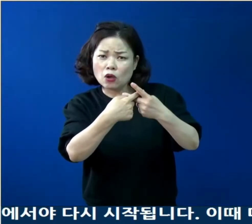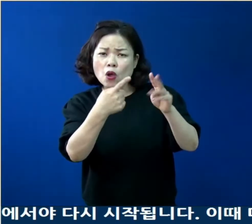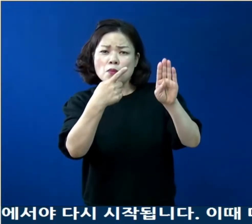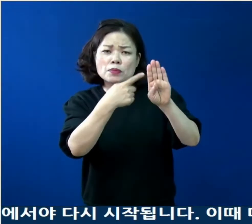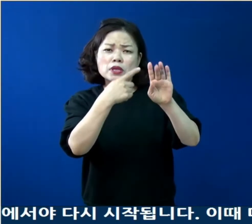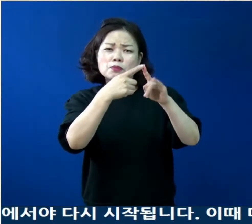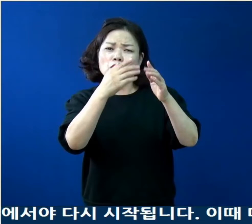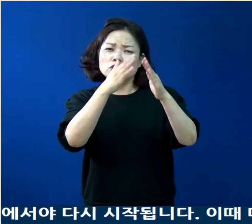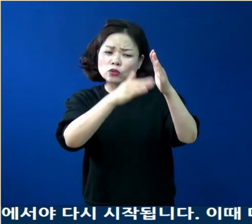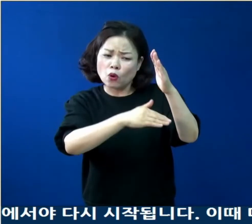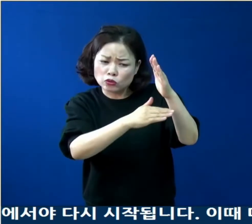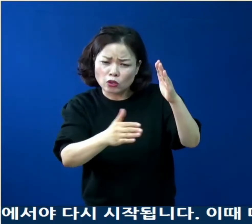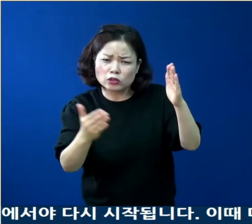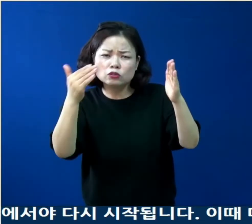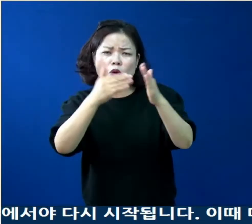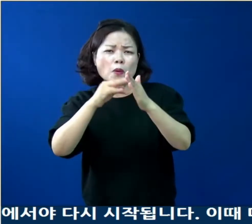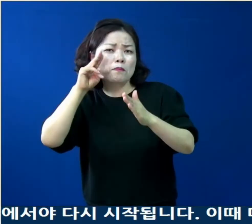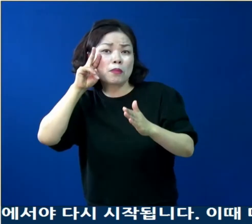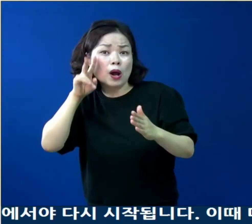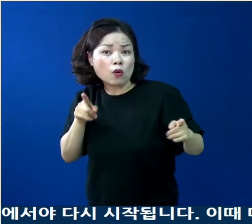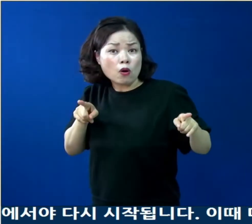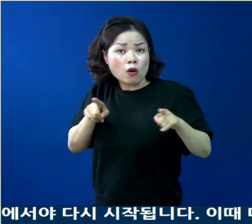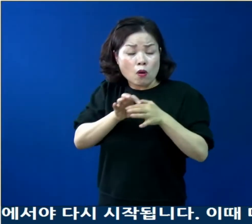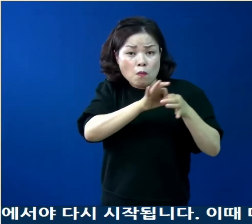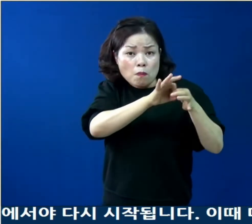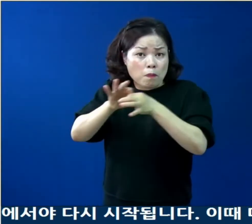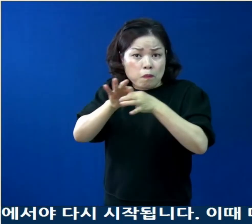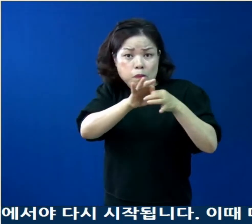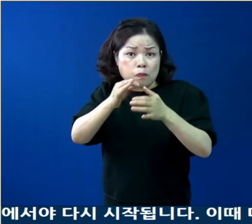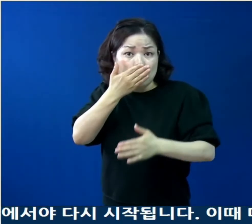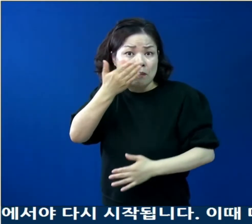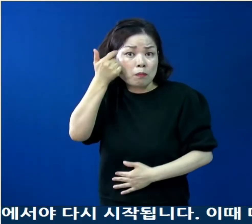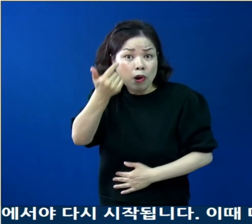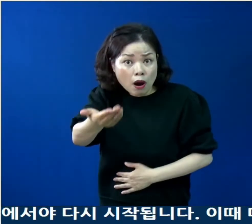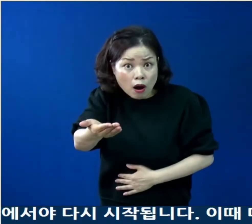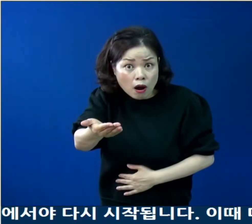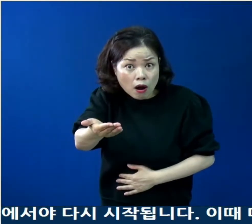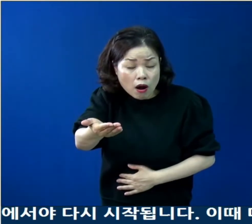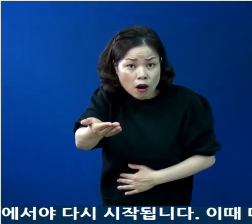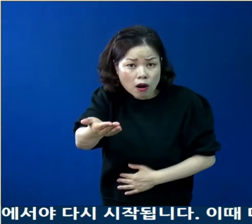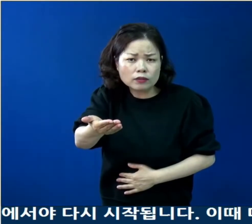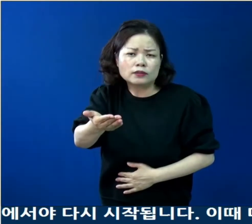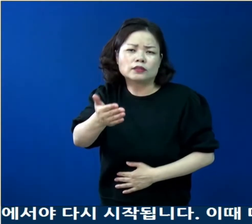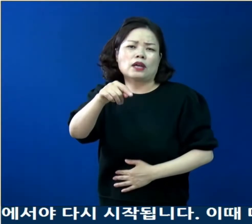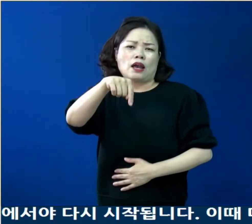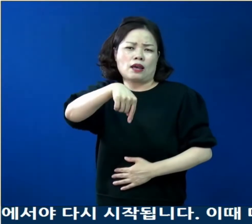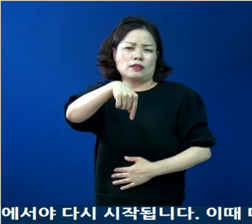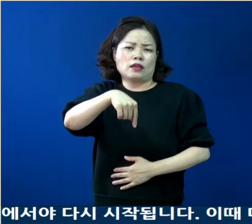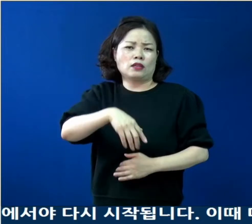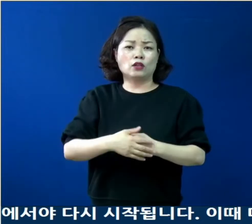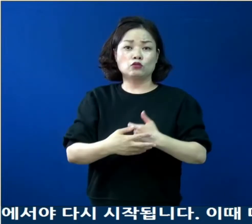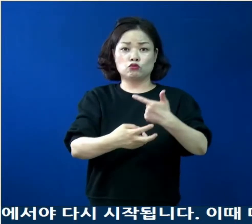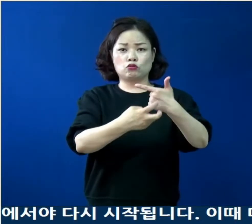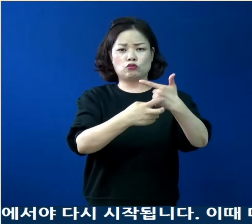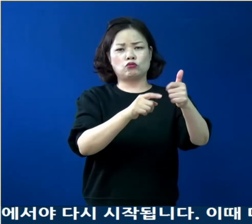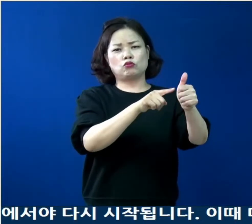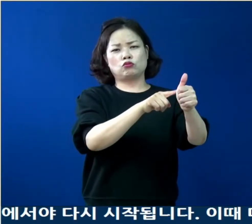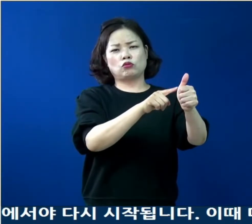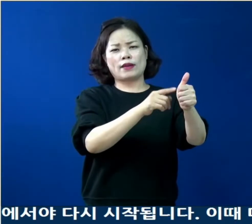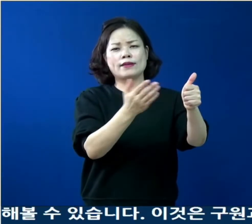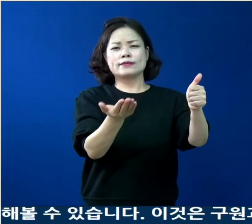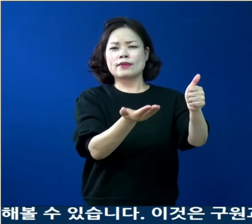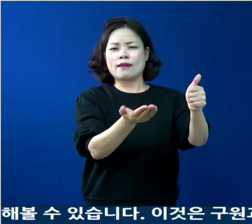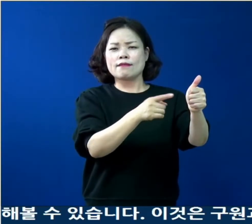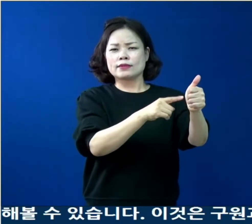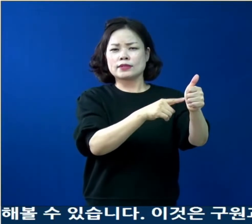빌립보 교우들이 그토록 바울과 동역 관계를 잘할 수 있었는가, 그 이면에 누가의